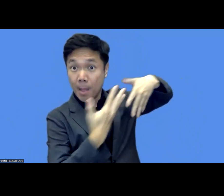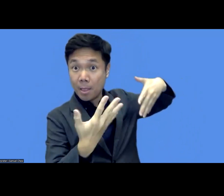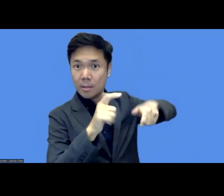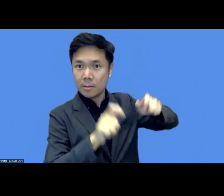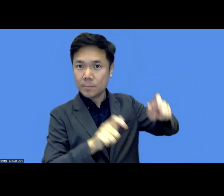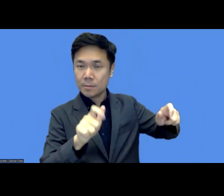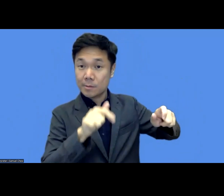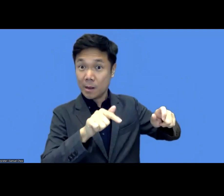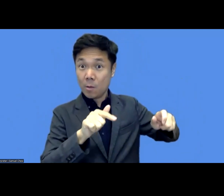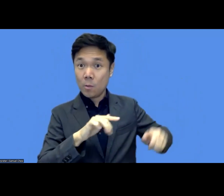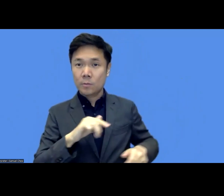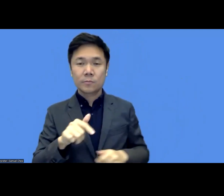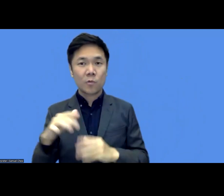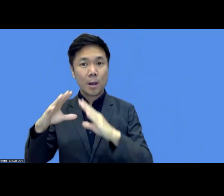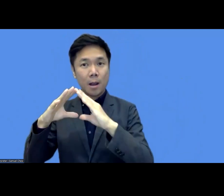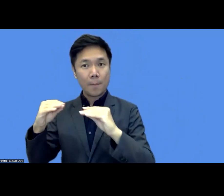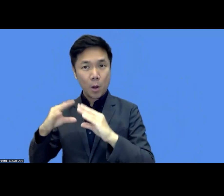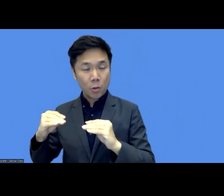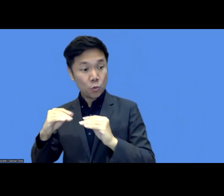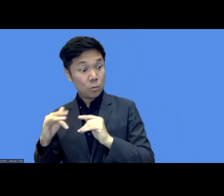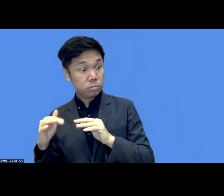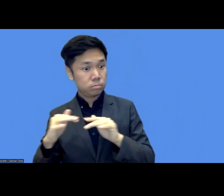ولكن هناك تقصير كبير من الأونروا.